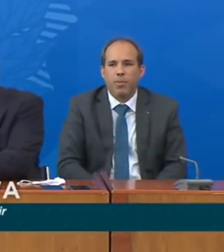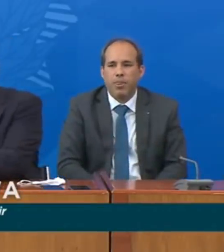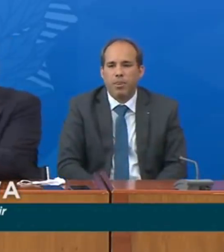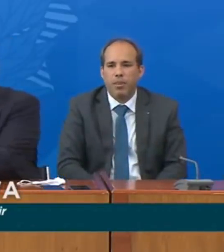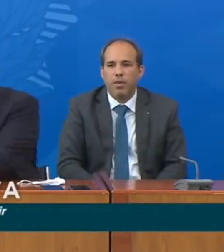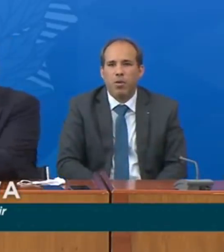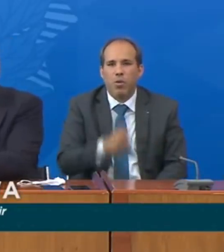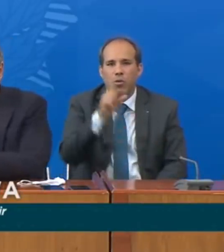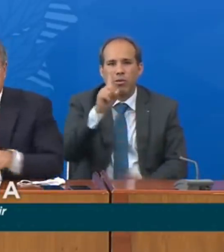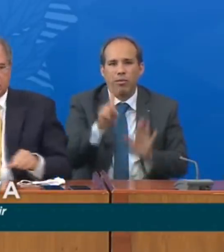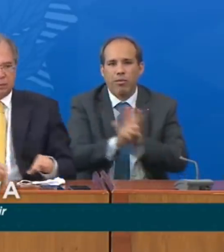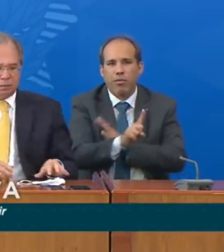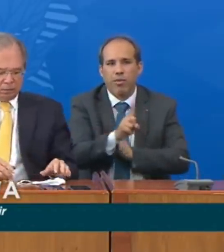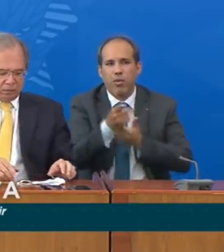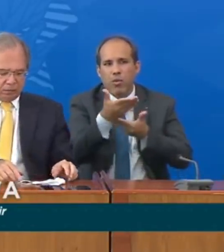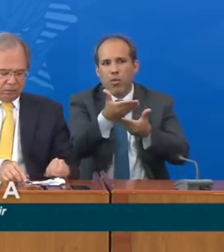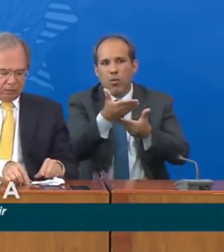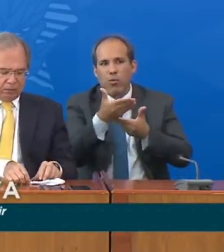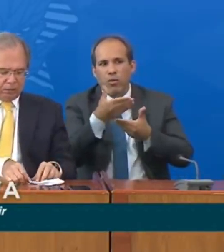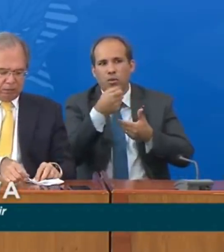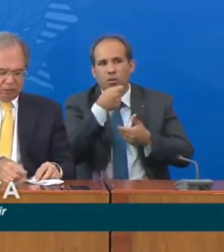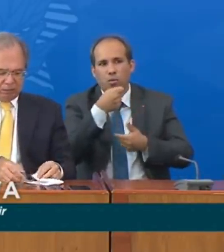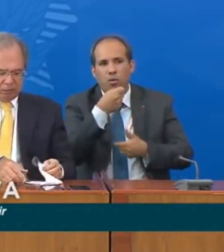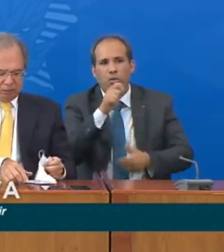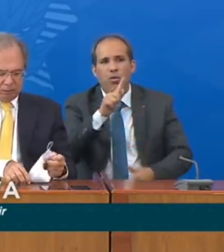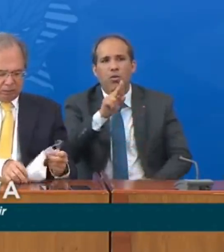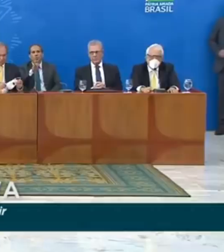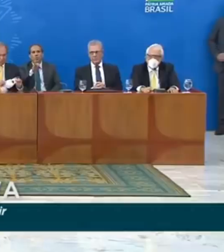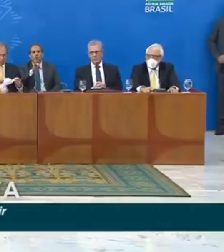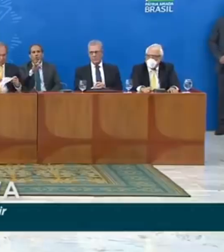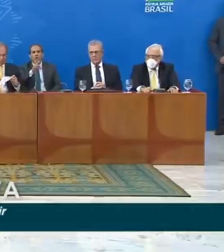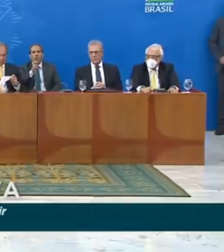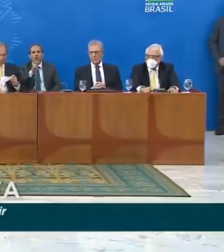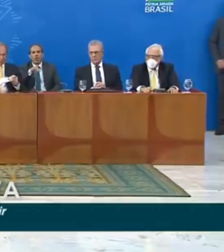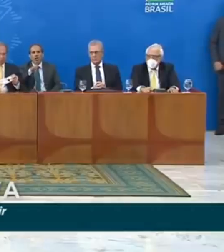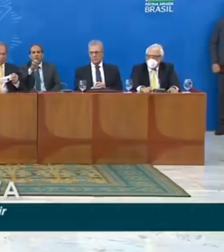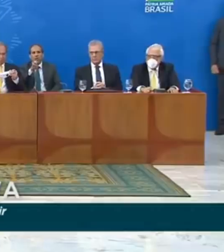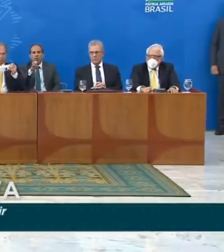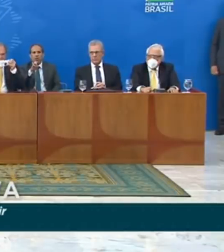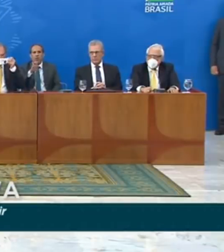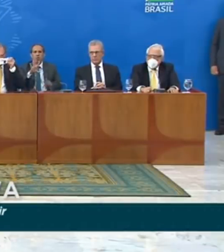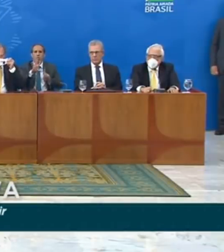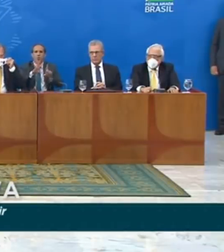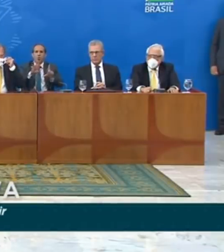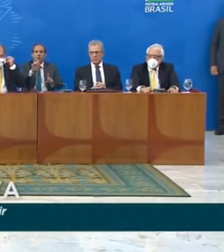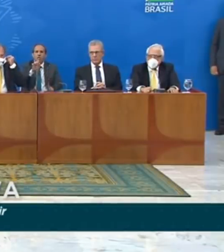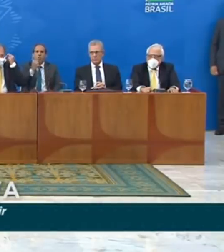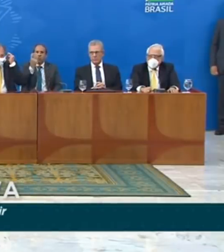Para a próxima pergunta, a gente convida o jornalista Guilherme Mazui, do portal G1.